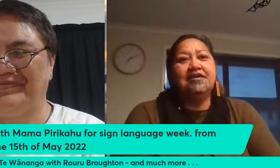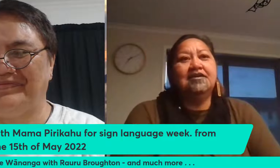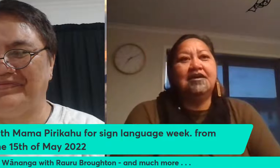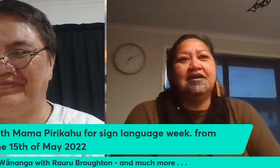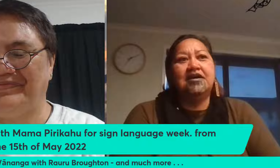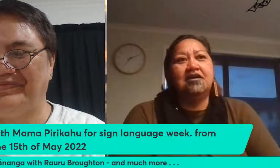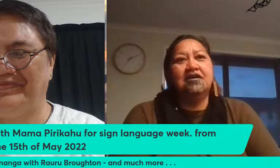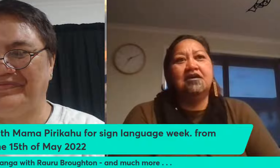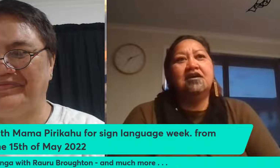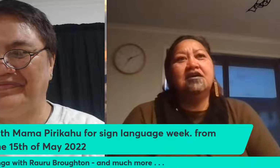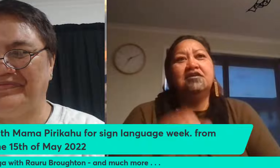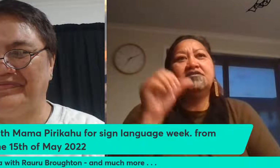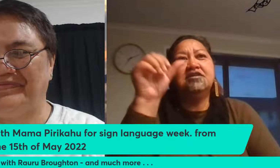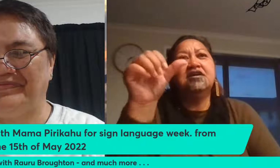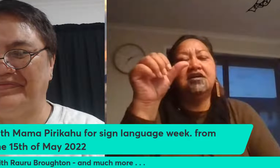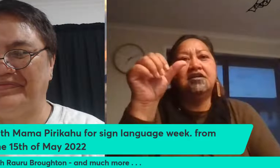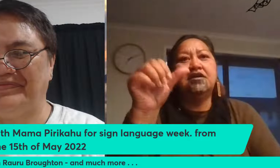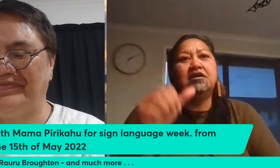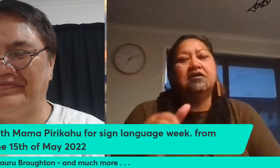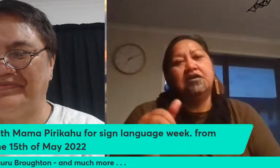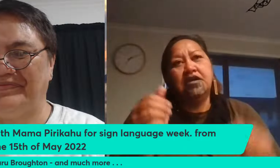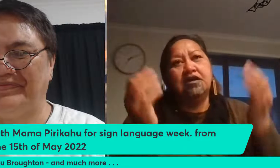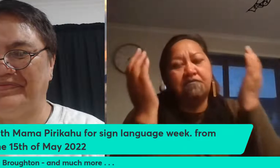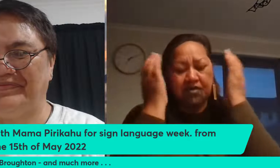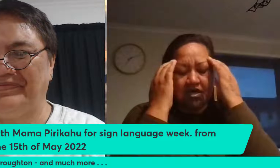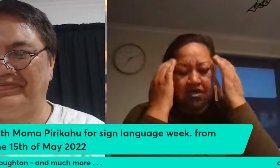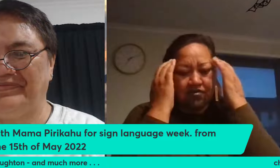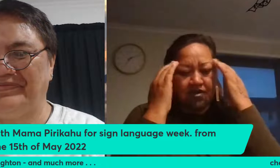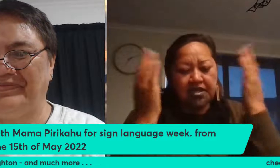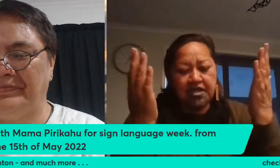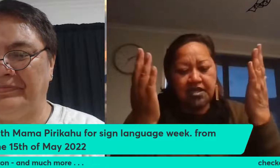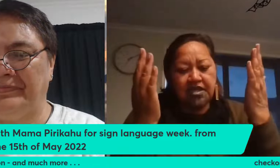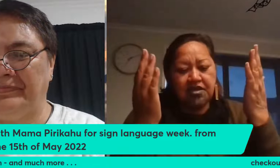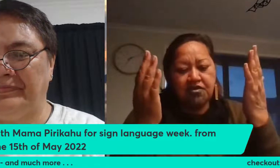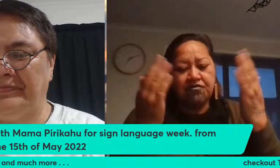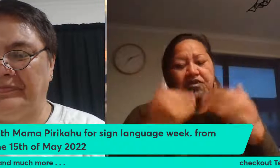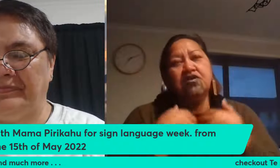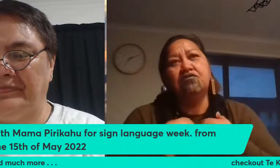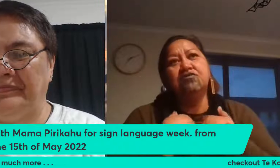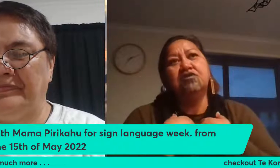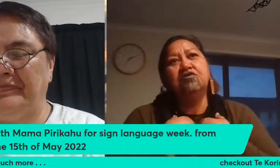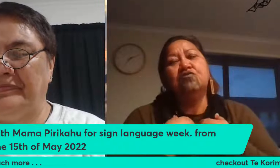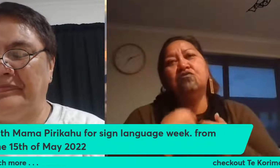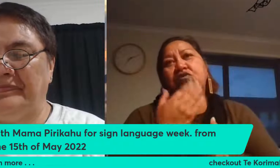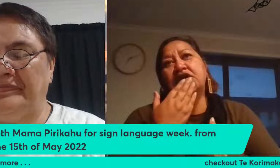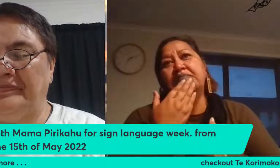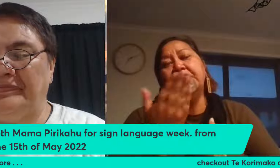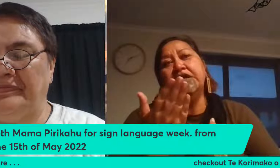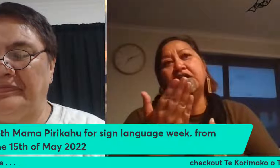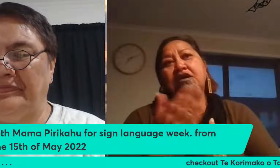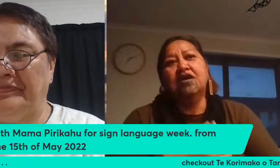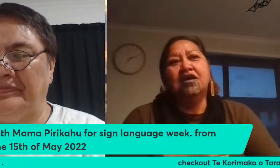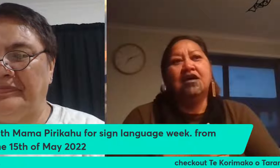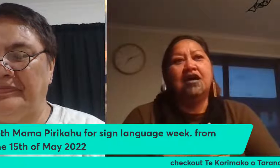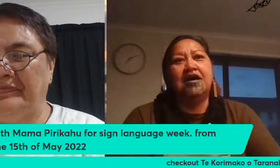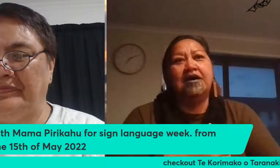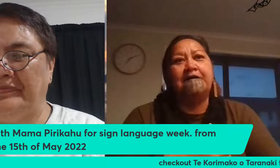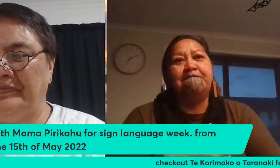Tuarua nei, e tika ana kia whakaroa ki nei au ki roto I oku nei